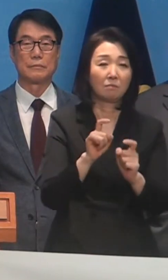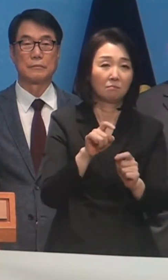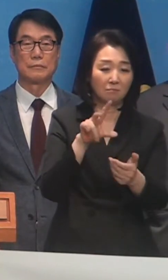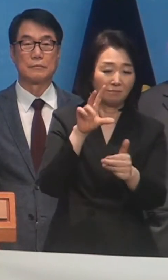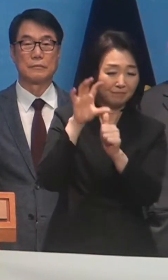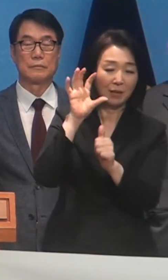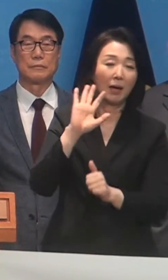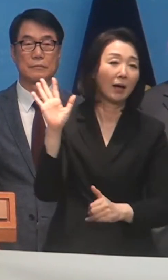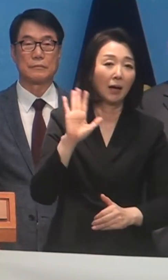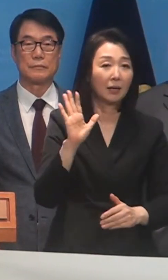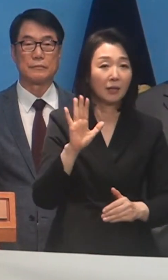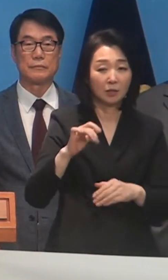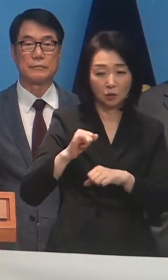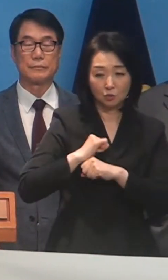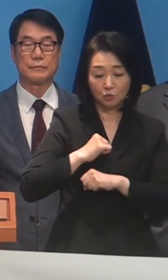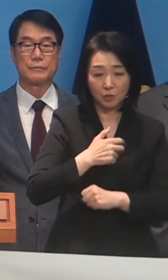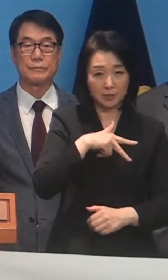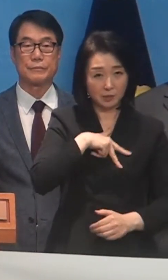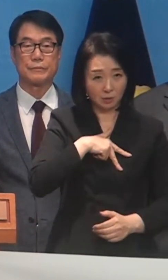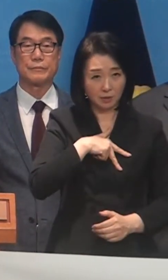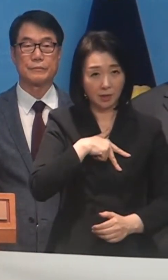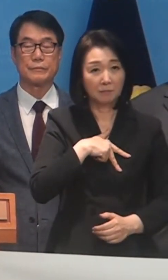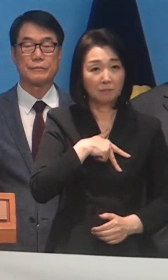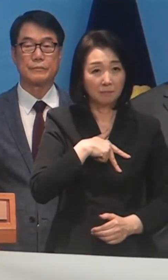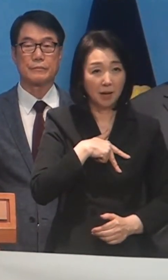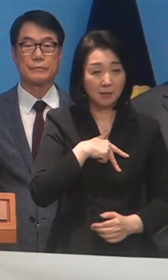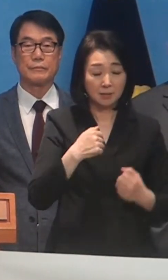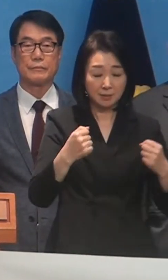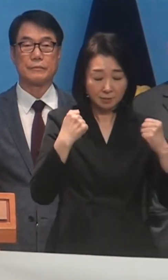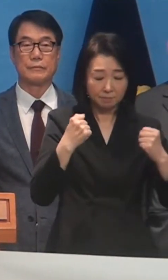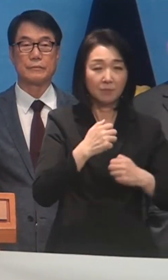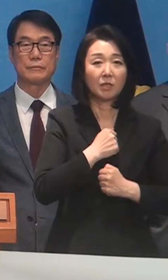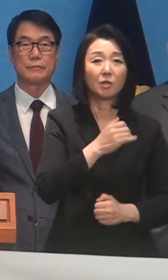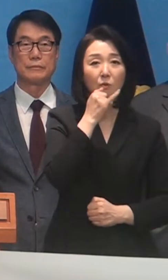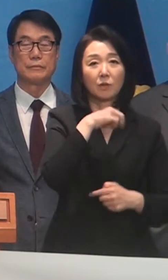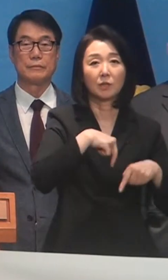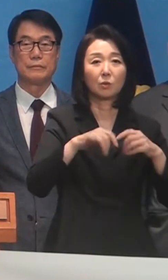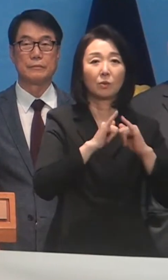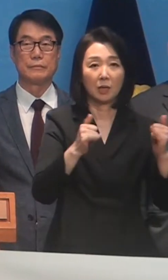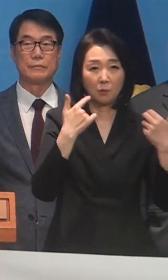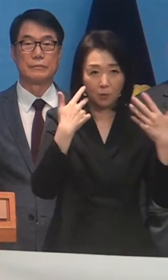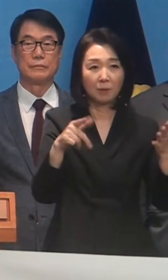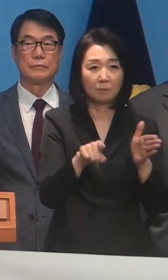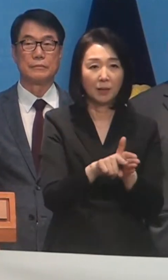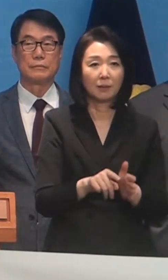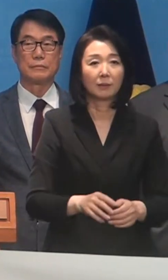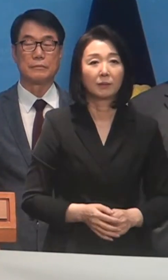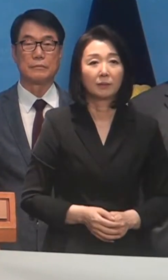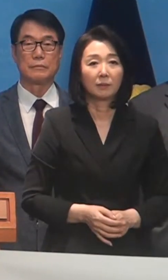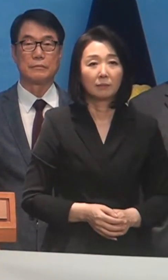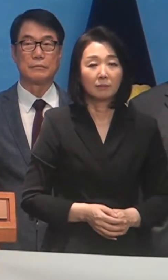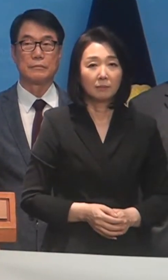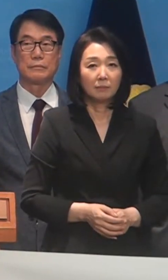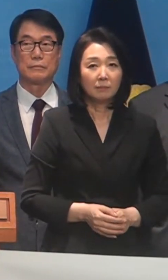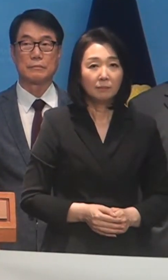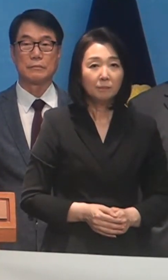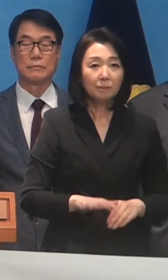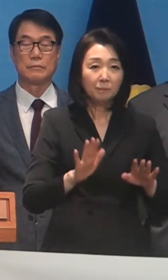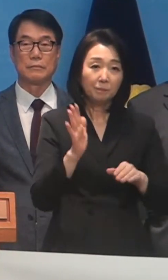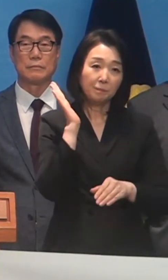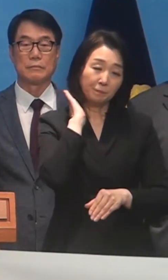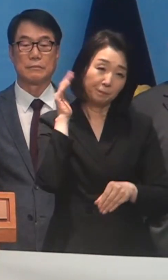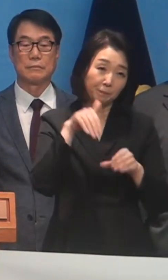것이며, 국군의 정체성과 사기를 지켜낼 수 있는 지도자임을 확신합니다. 근본